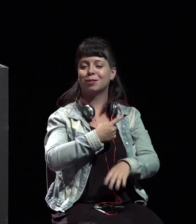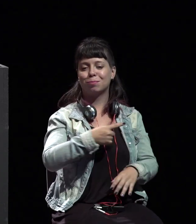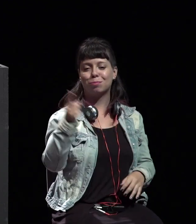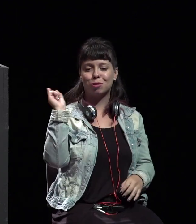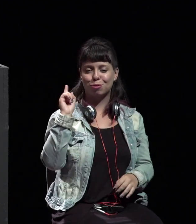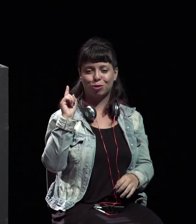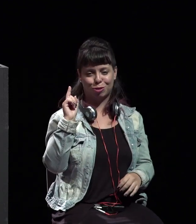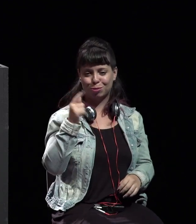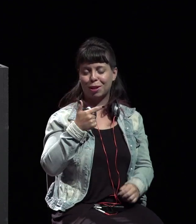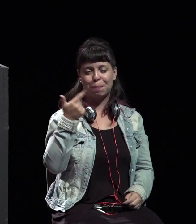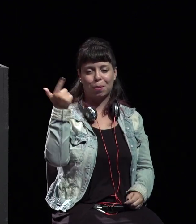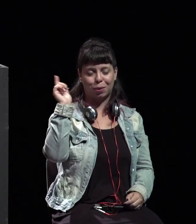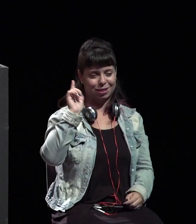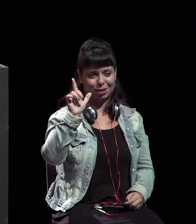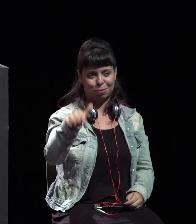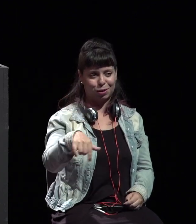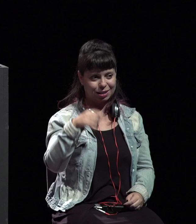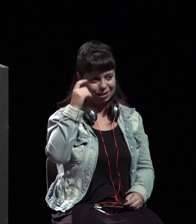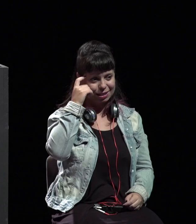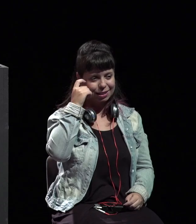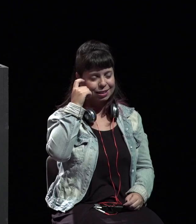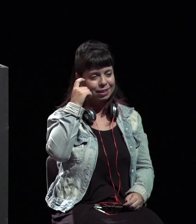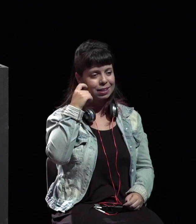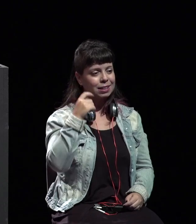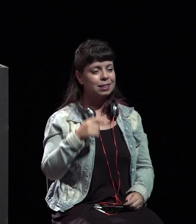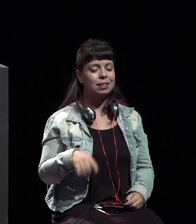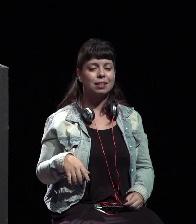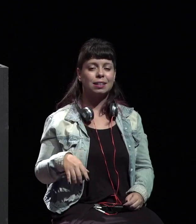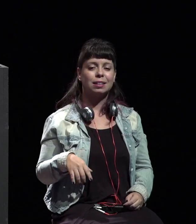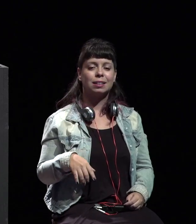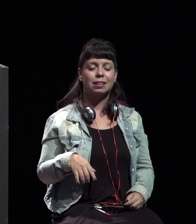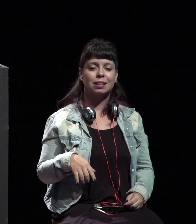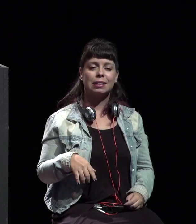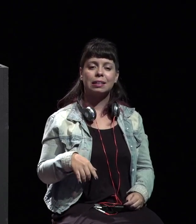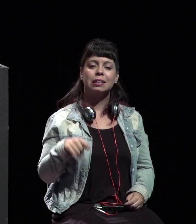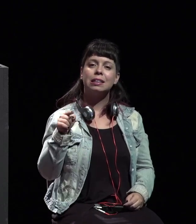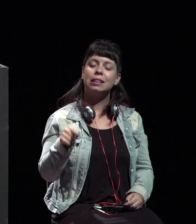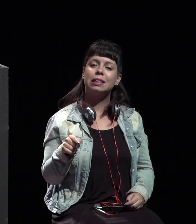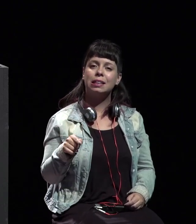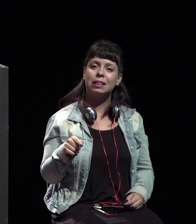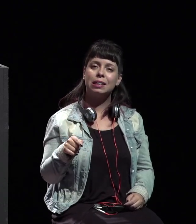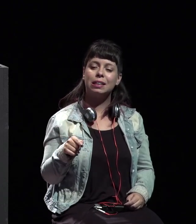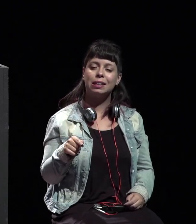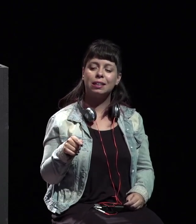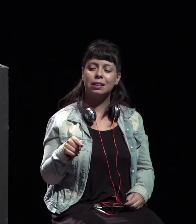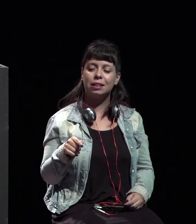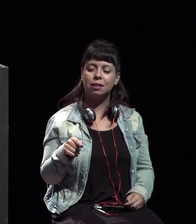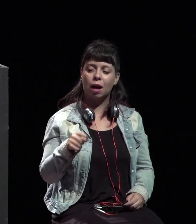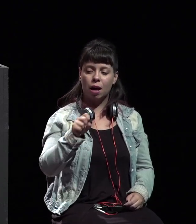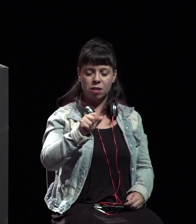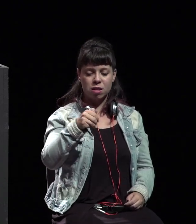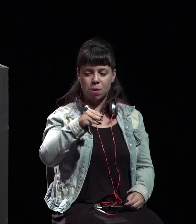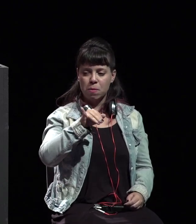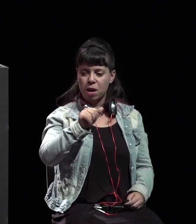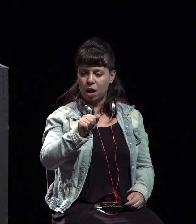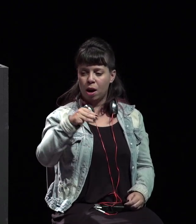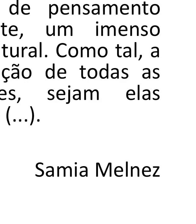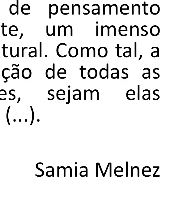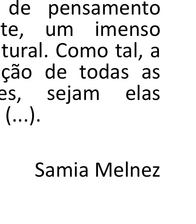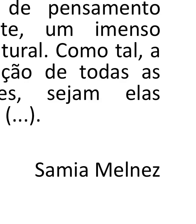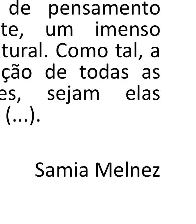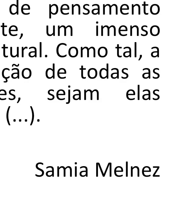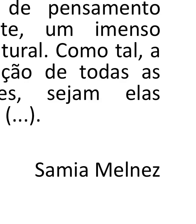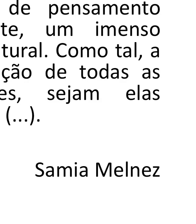o último tópico da fala. E a Samia Melnes ela vai dizer, essa expressão eu gosto